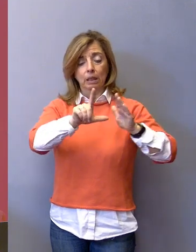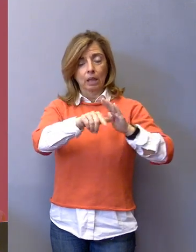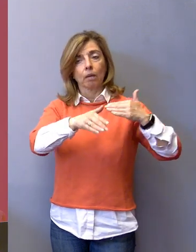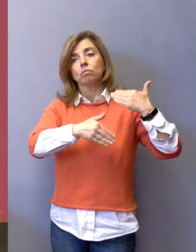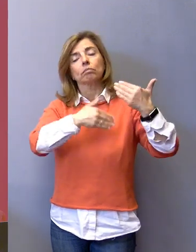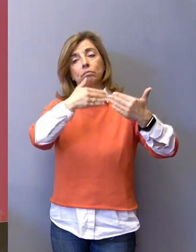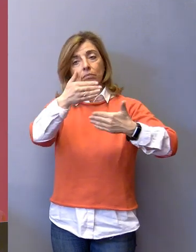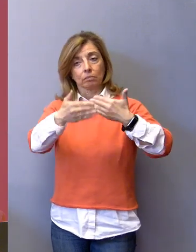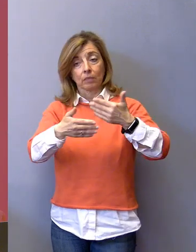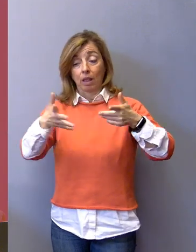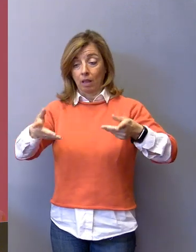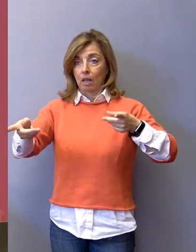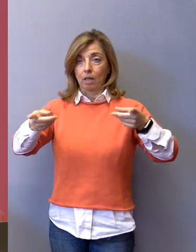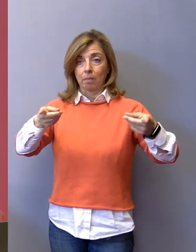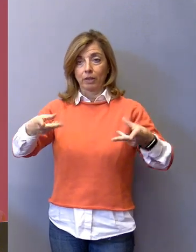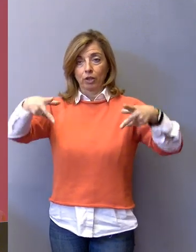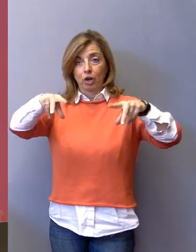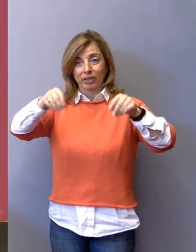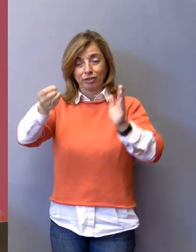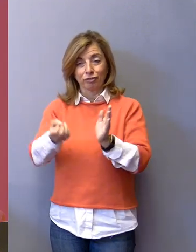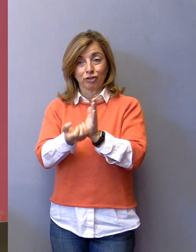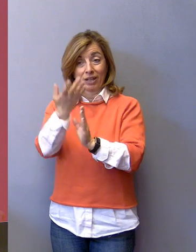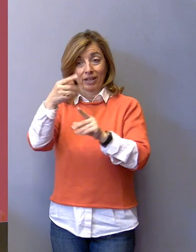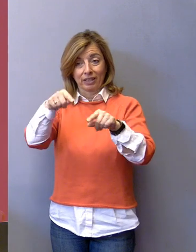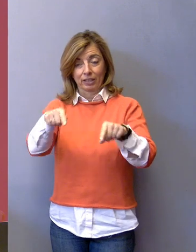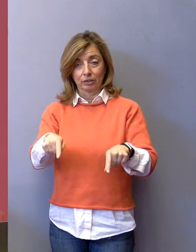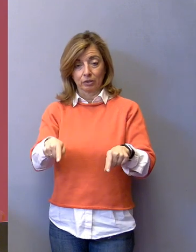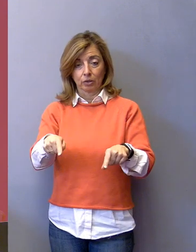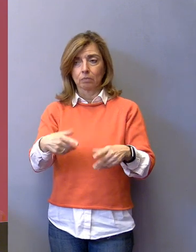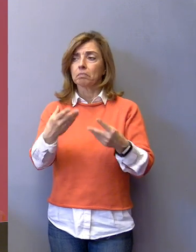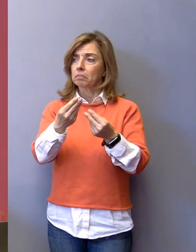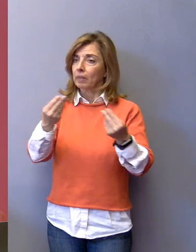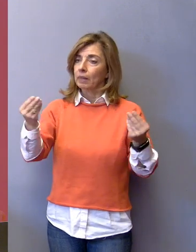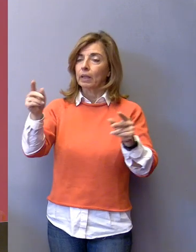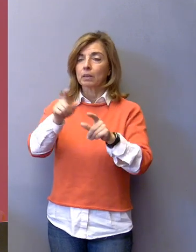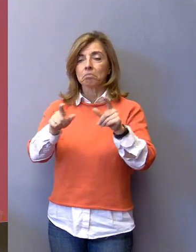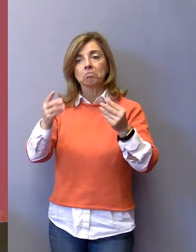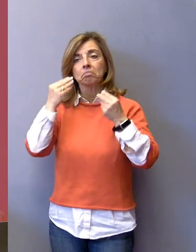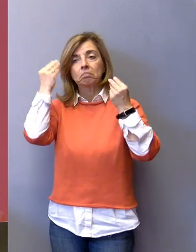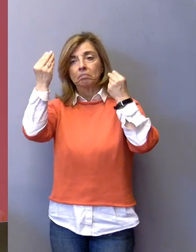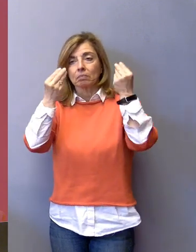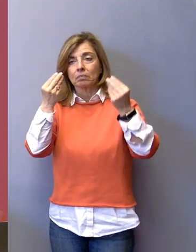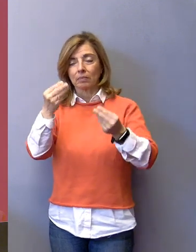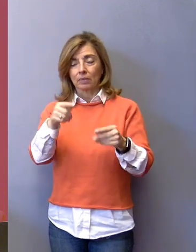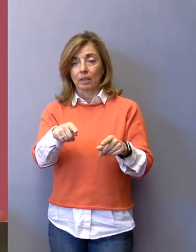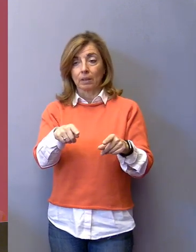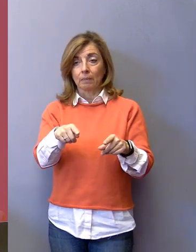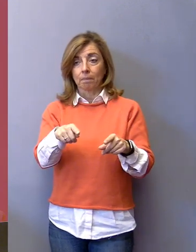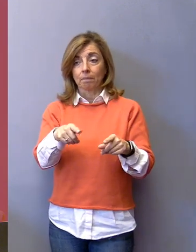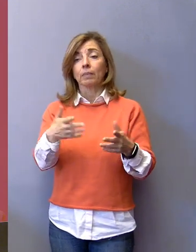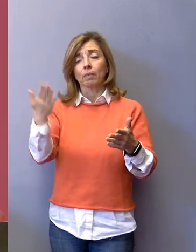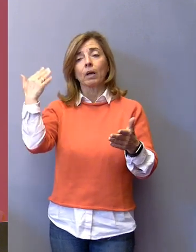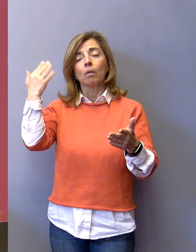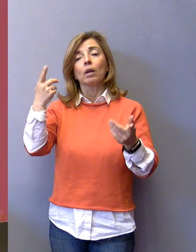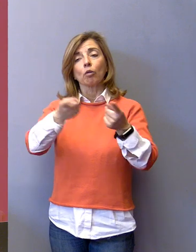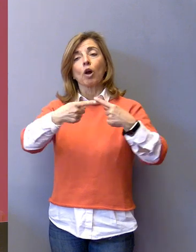della rigenerazione è una fase che si domandano in tanti è stato anche un tema di discussione a livello di consiglio